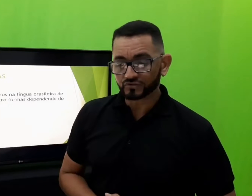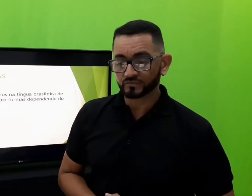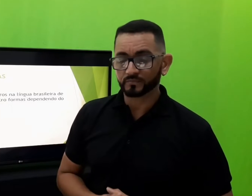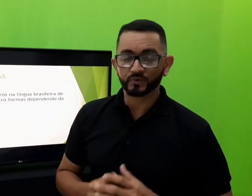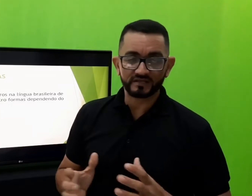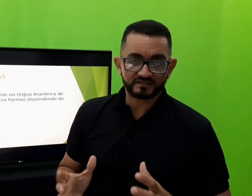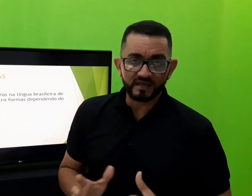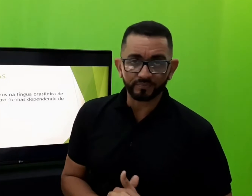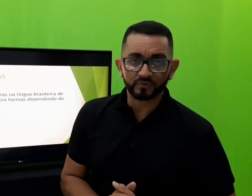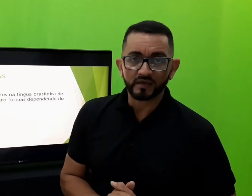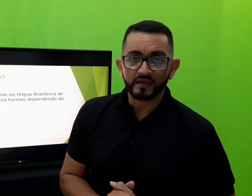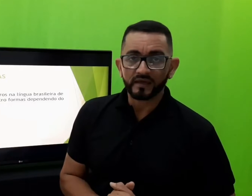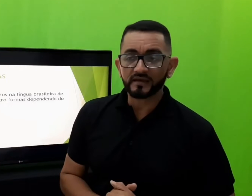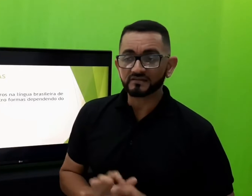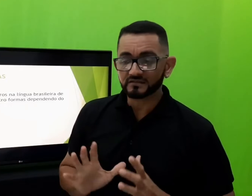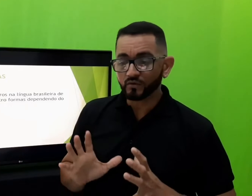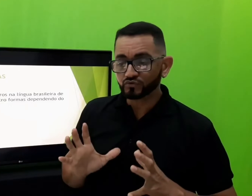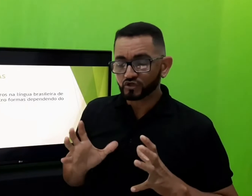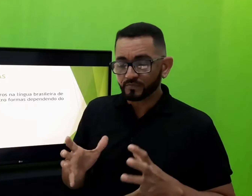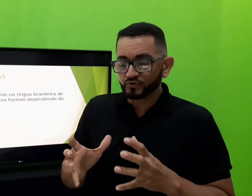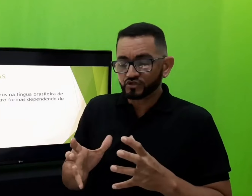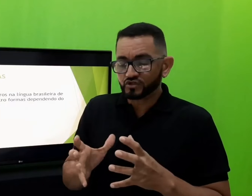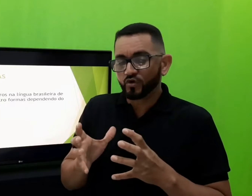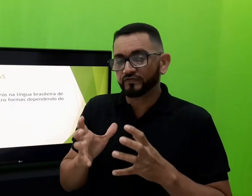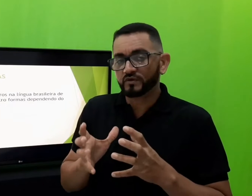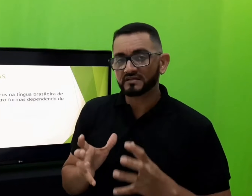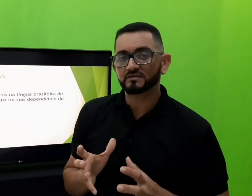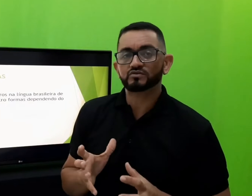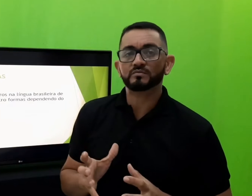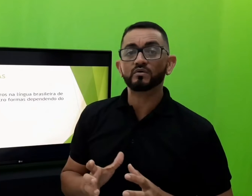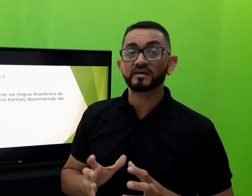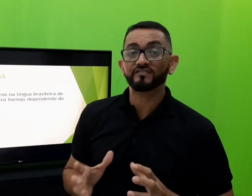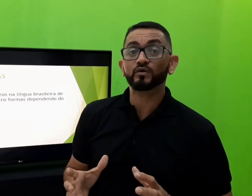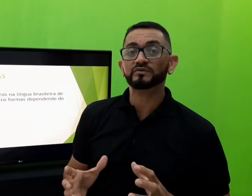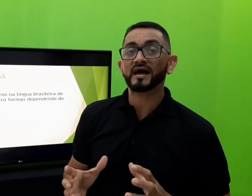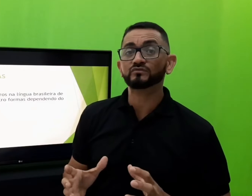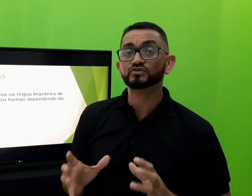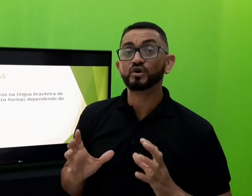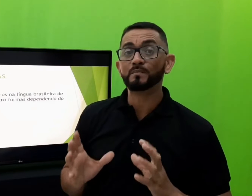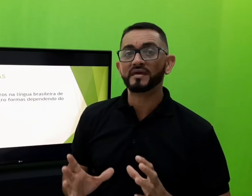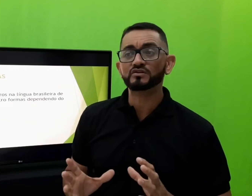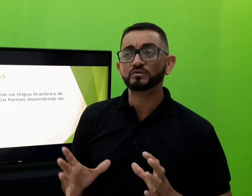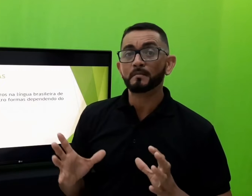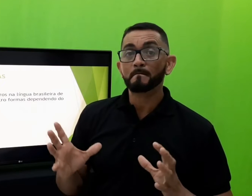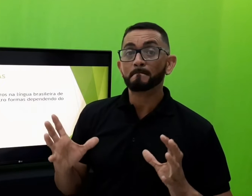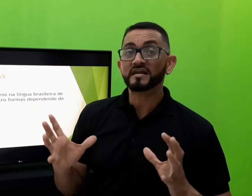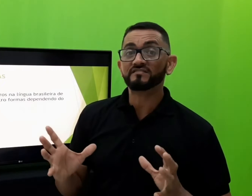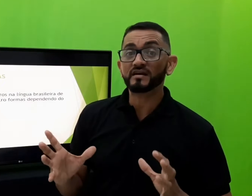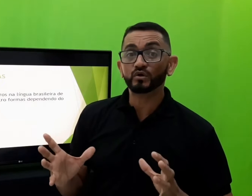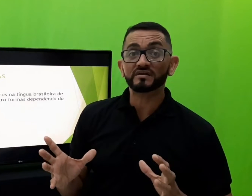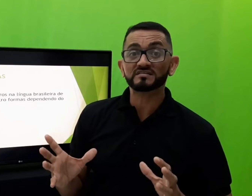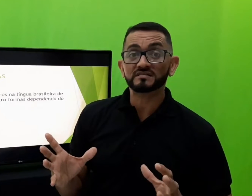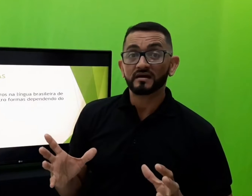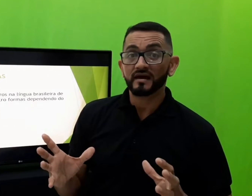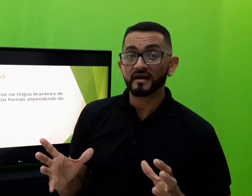monetários, por exemplo, eles têm um tipo de configuração de mão que é voltado somente para valores